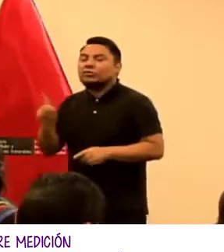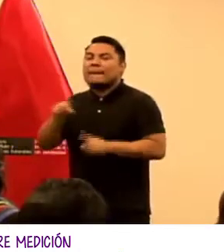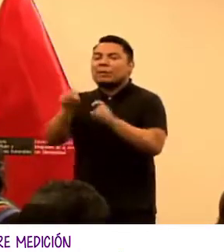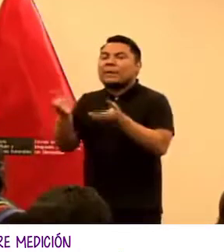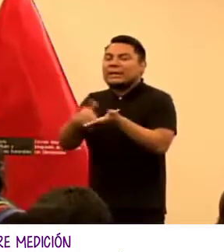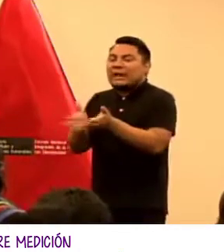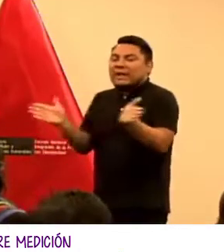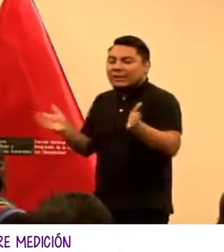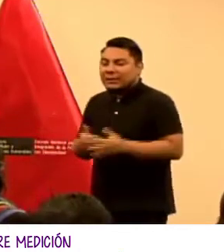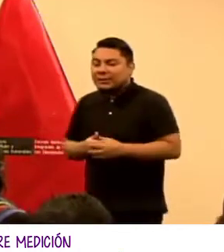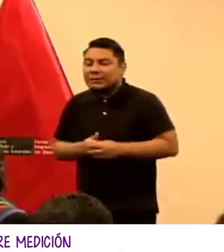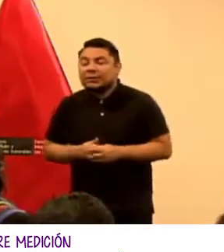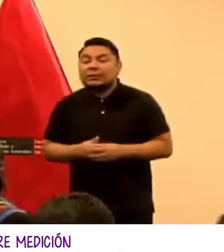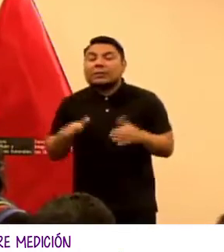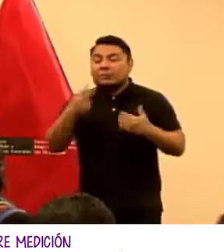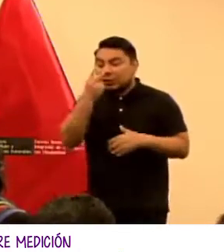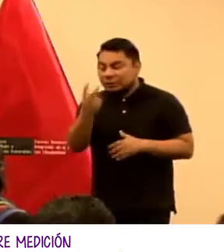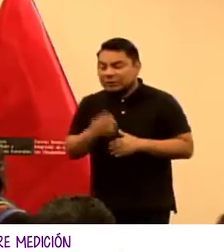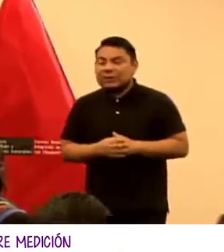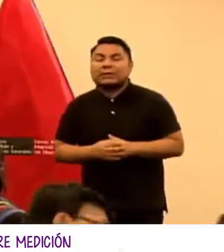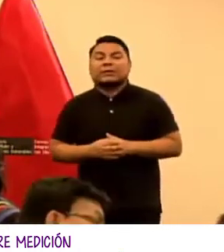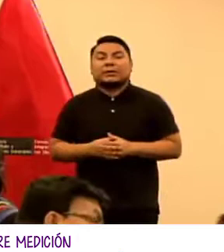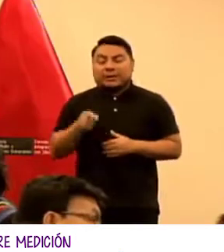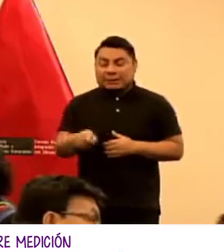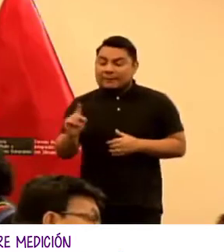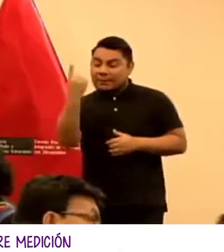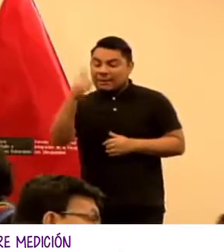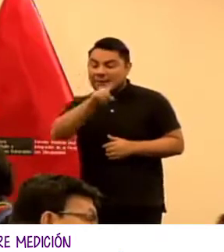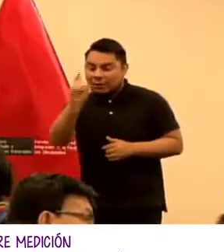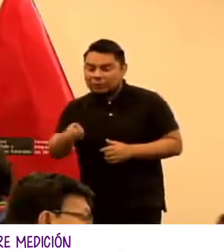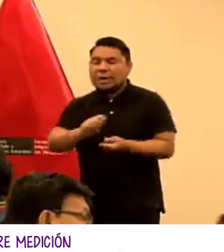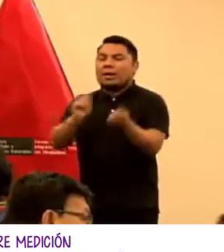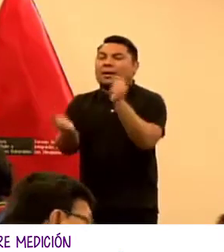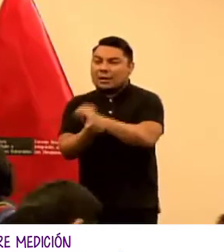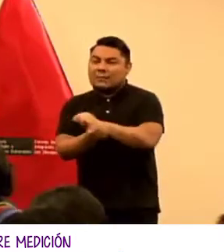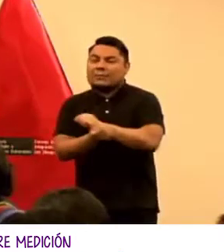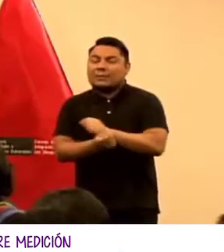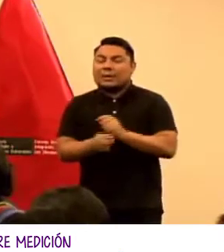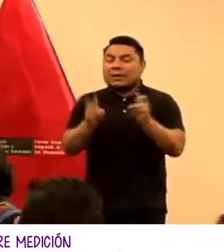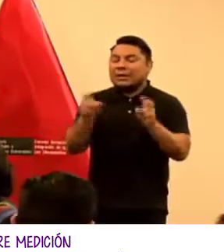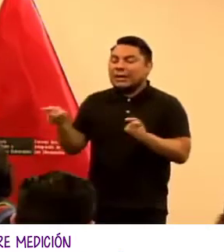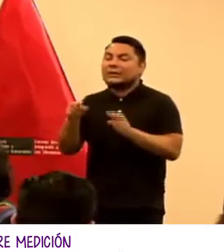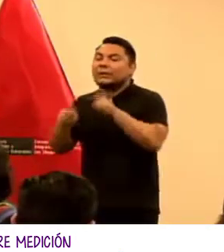abierta. Como pueden notar, en esta primera pregunta cambian las categorías de